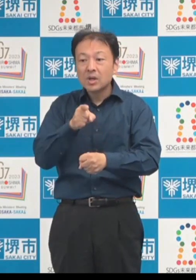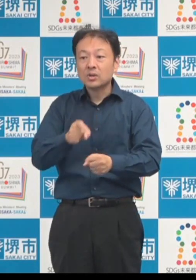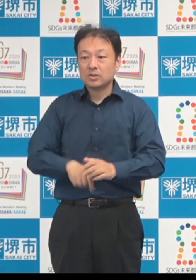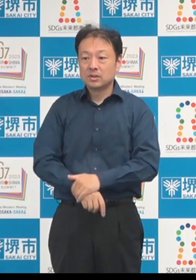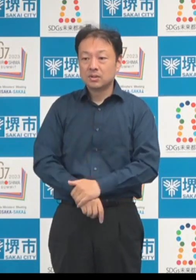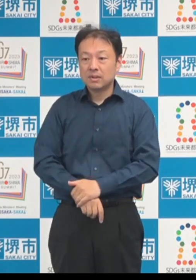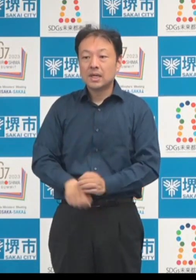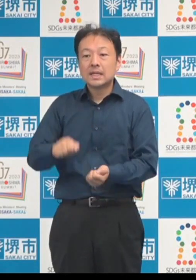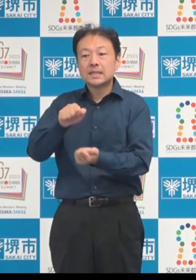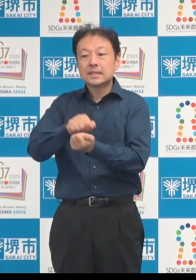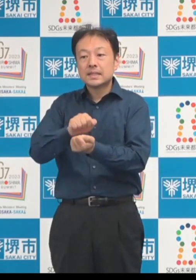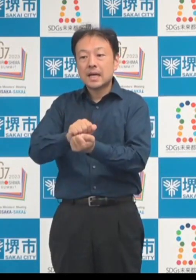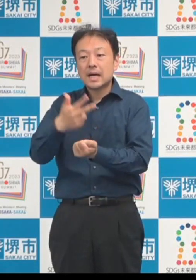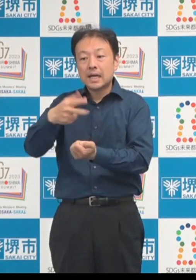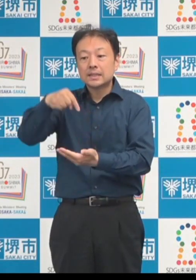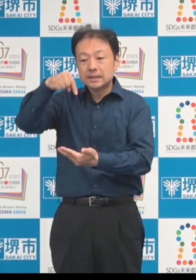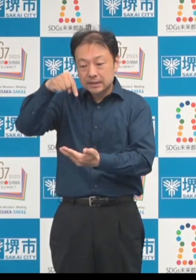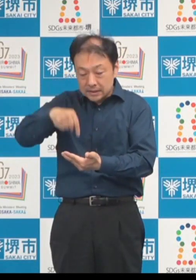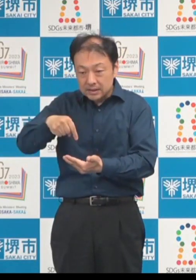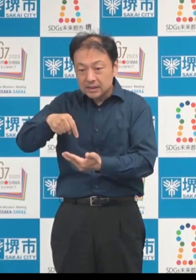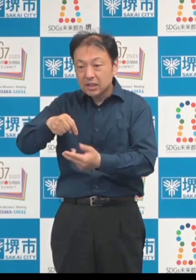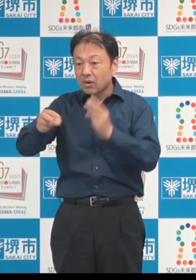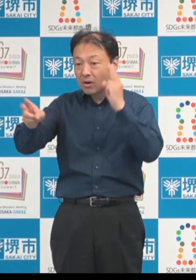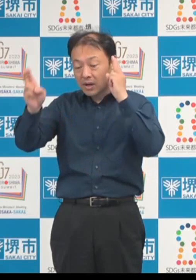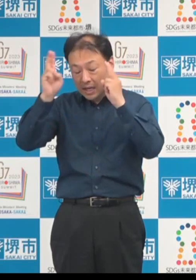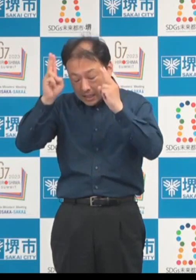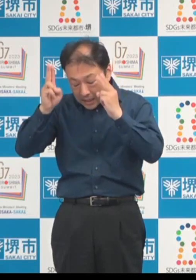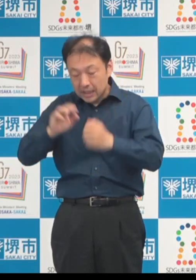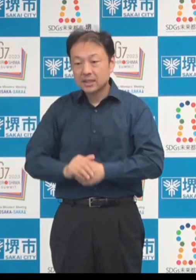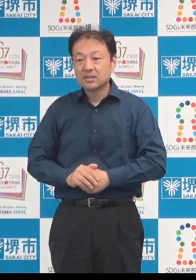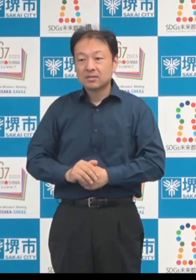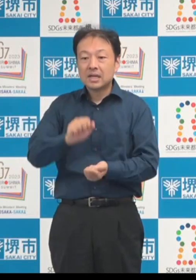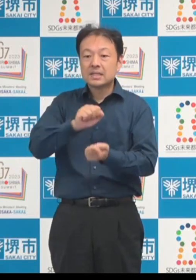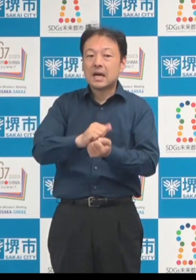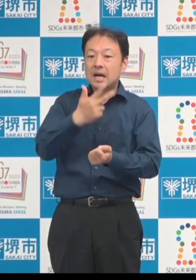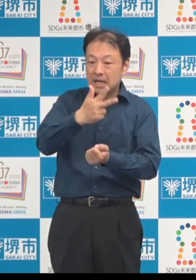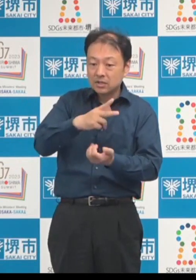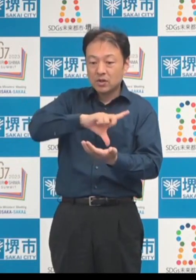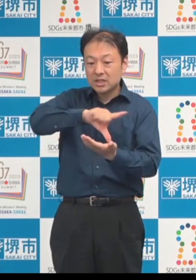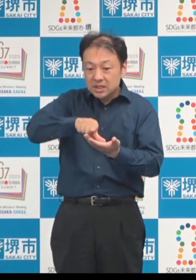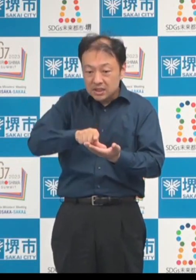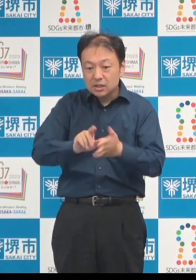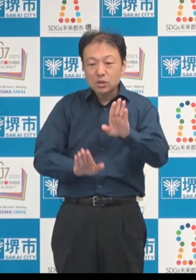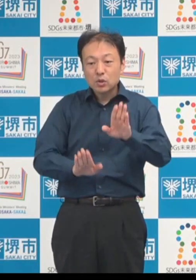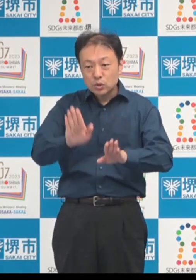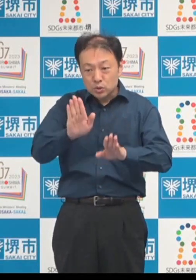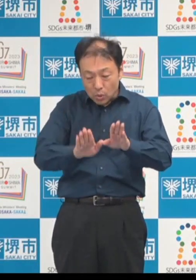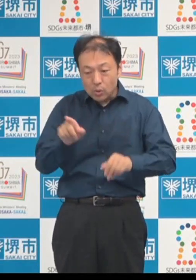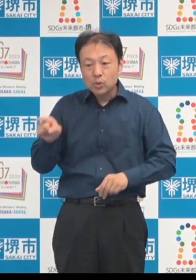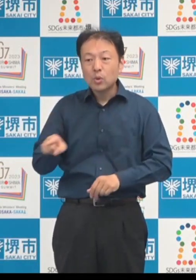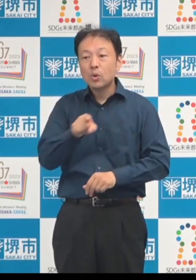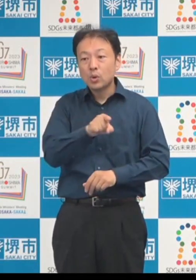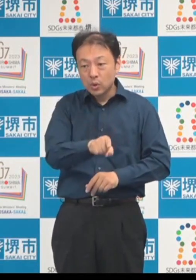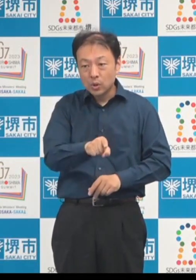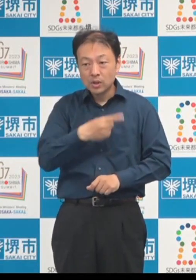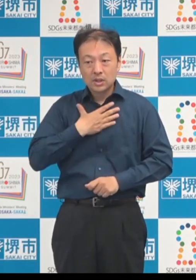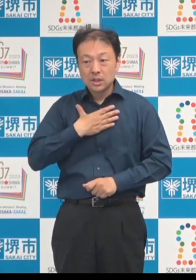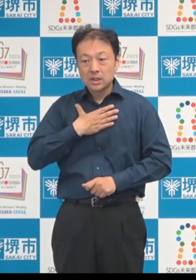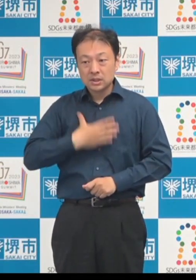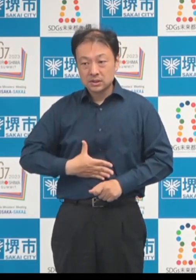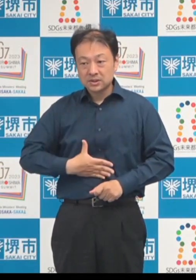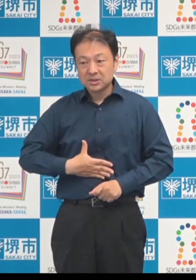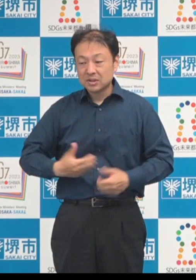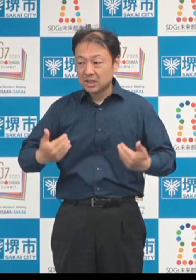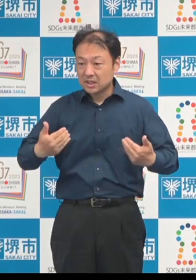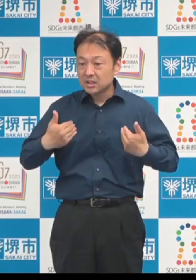域特性であるとか、もちろん一般的な話だけではなくて、そういったものに対する知見というものが非常に